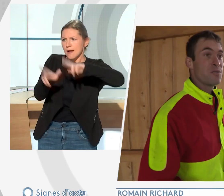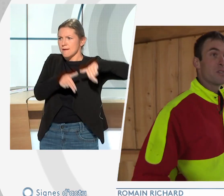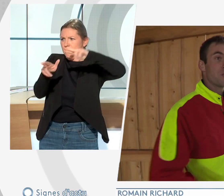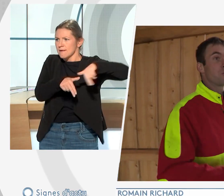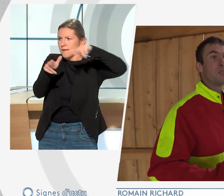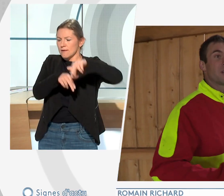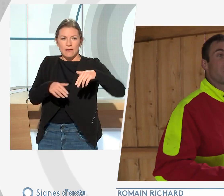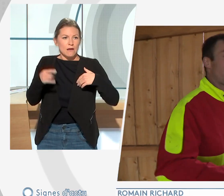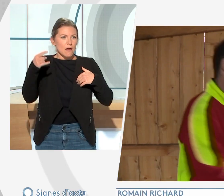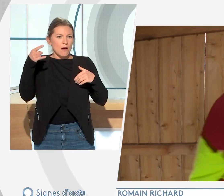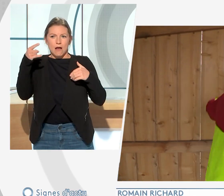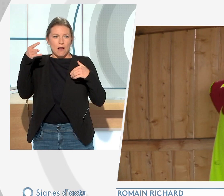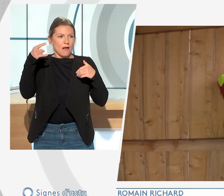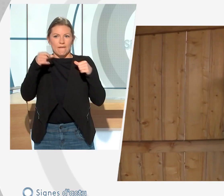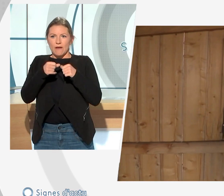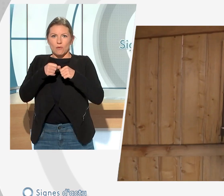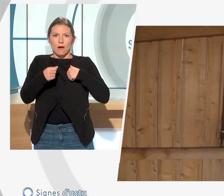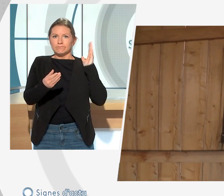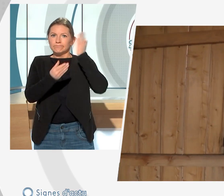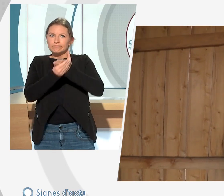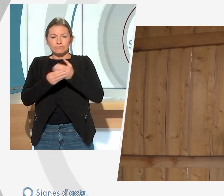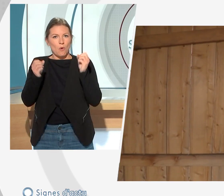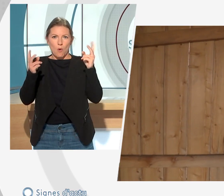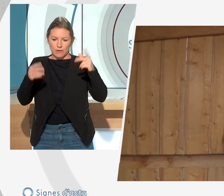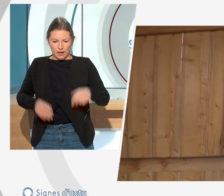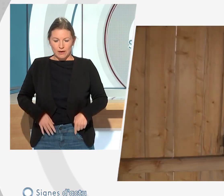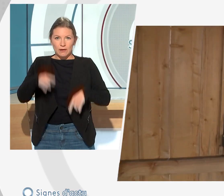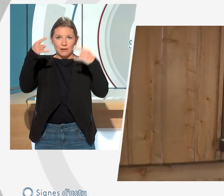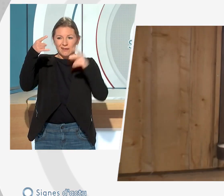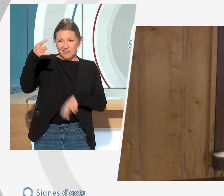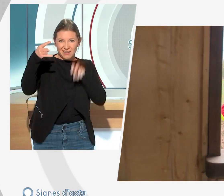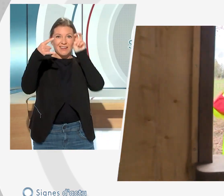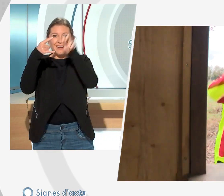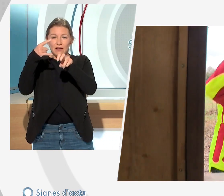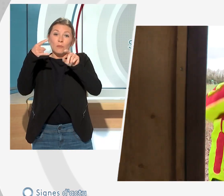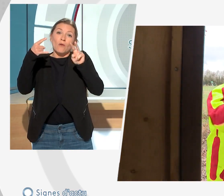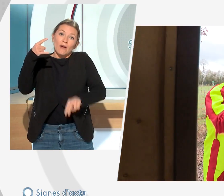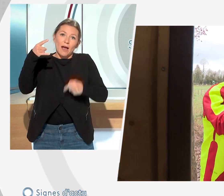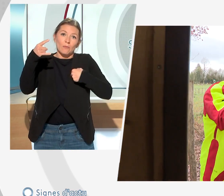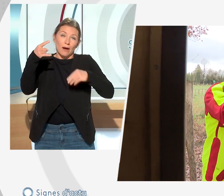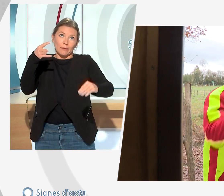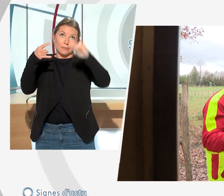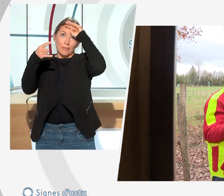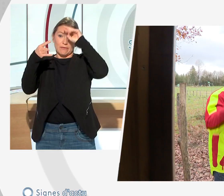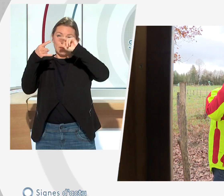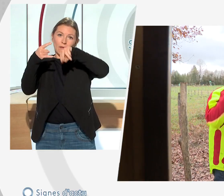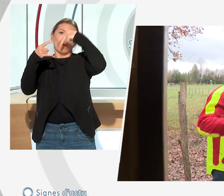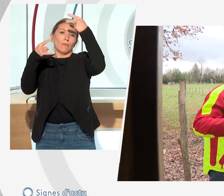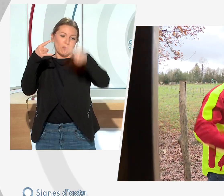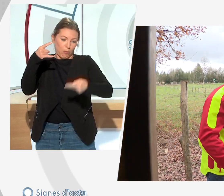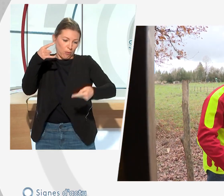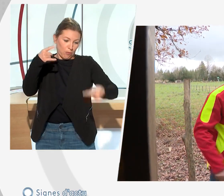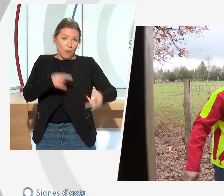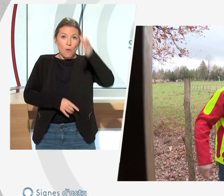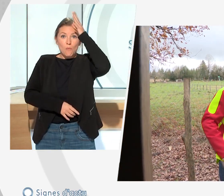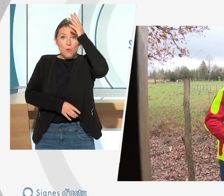Quand j'ai vu ça, je me suis dit mince, il faut faire quelque chose. Donc je suis vite passé comme ça. Le jour J, je me suis tapé la tête, mais bon, je